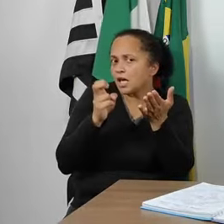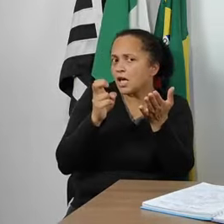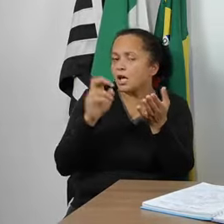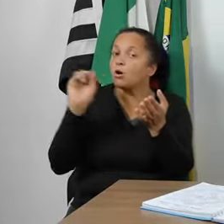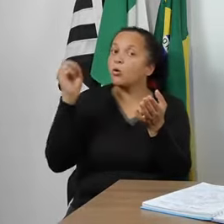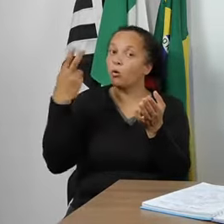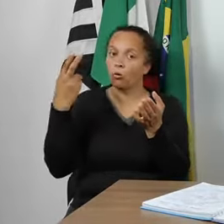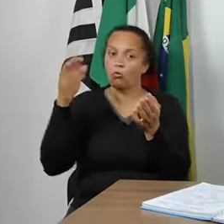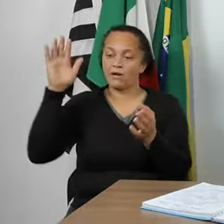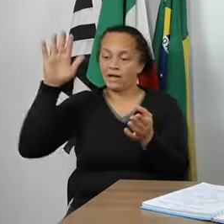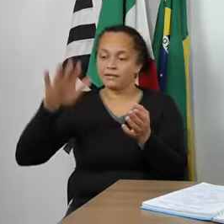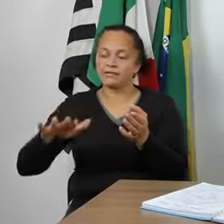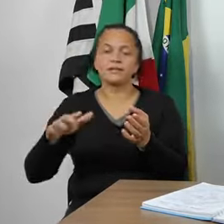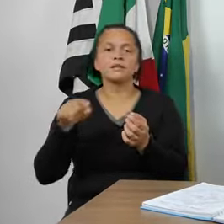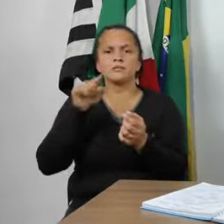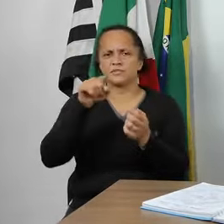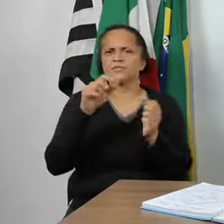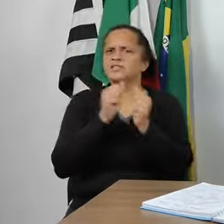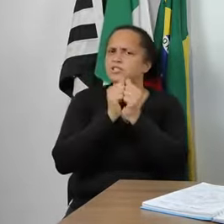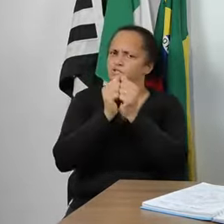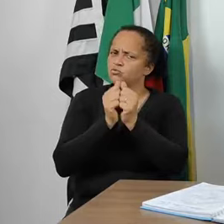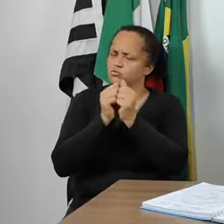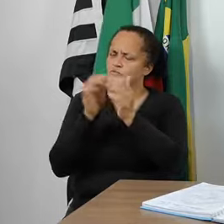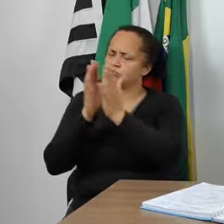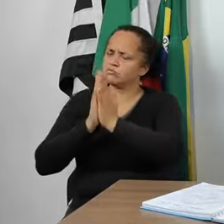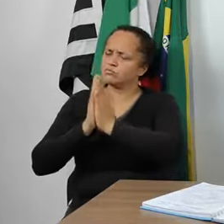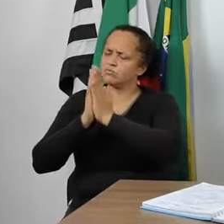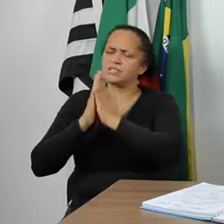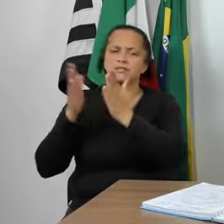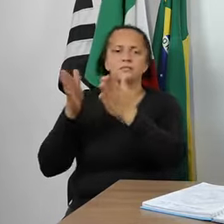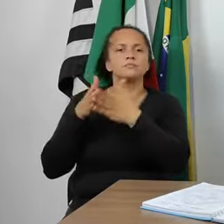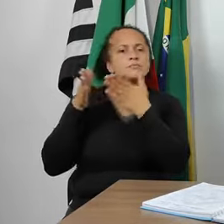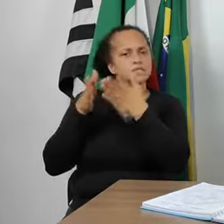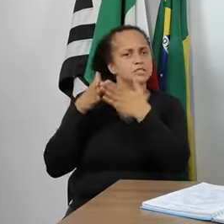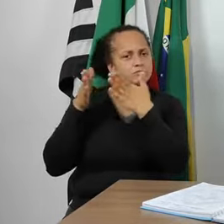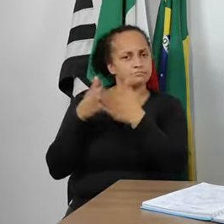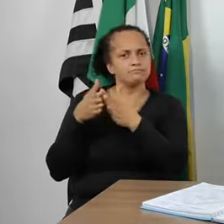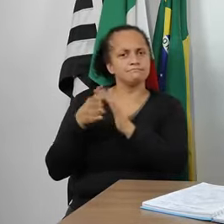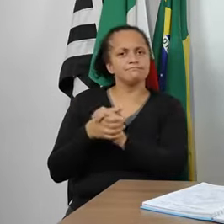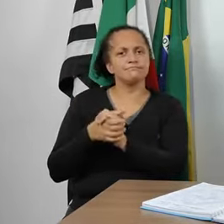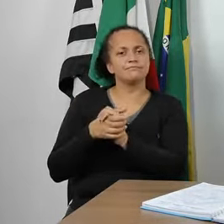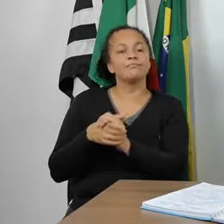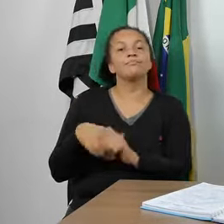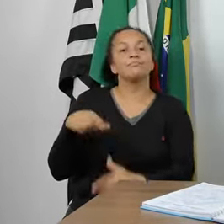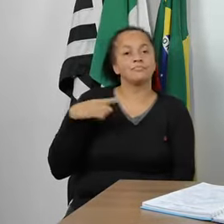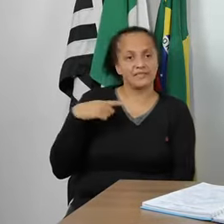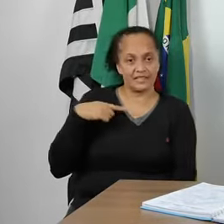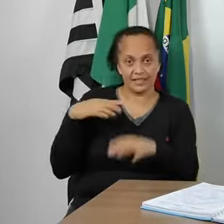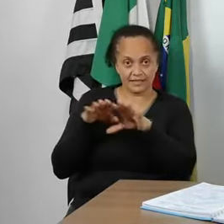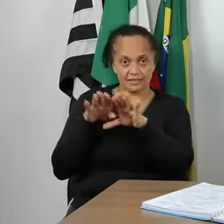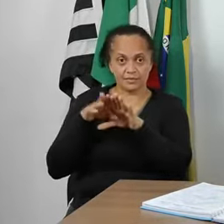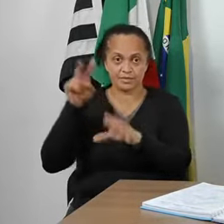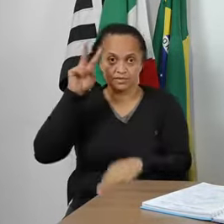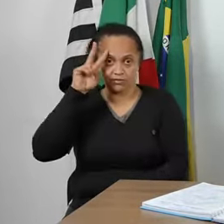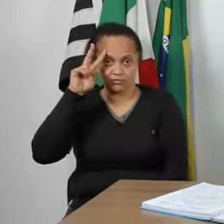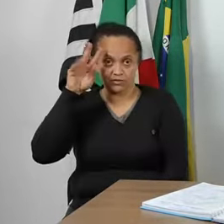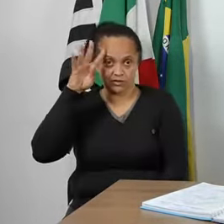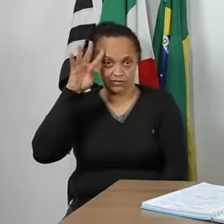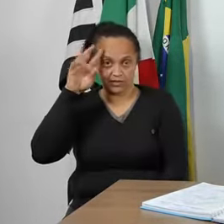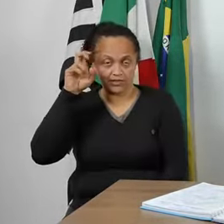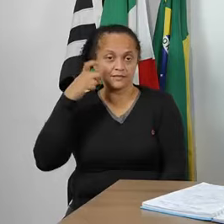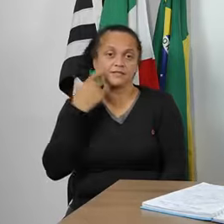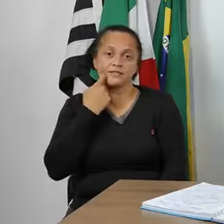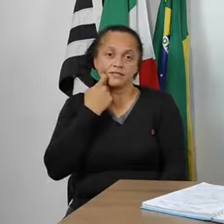participar conosco desse período de oração, de intercessão. E nós temos também de segunda, quarta e sexta, às 15